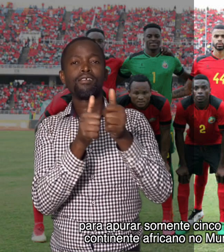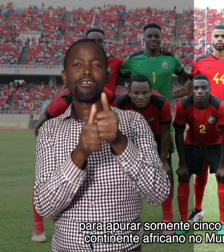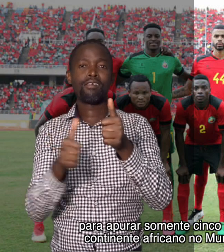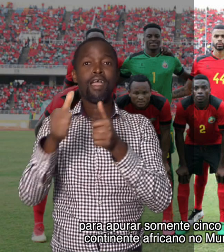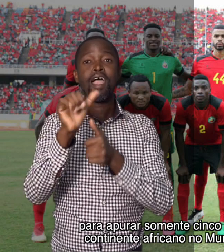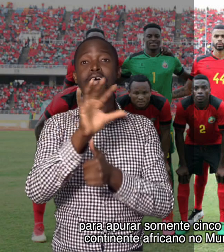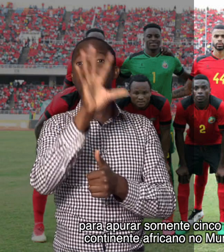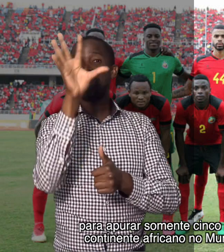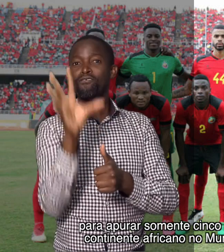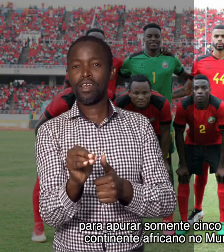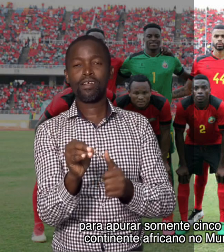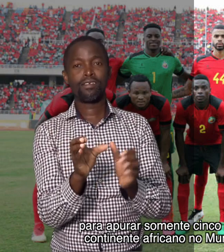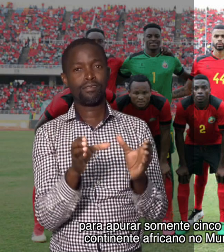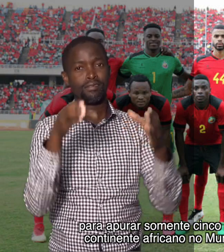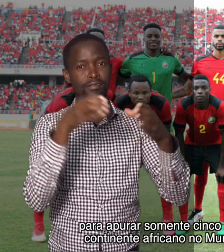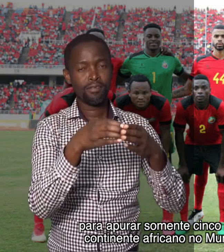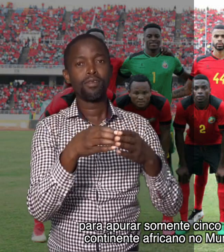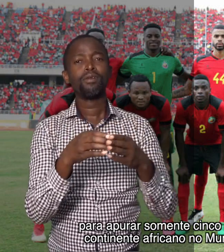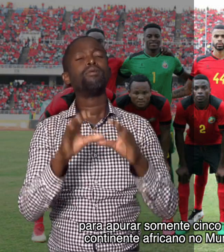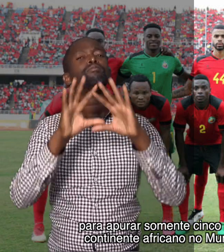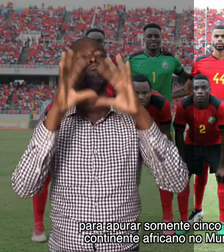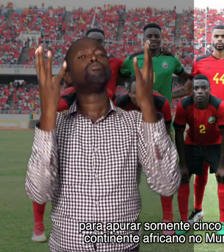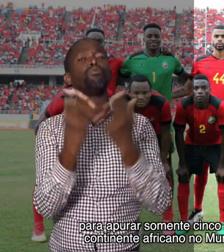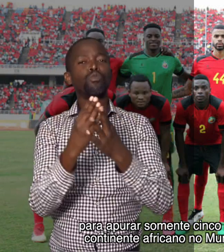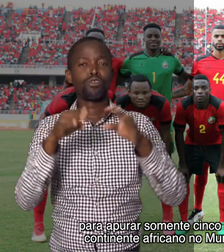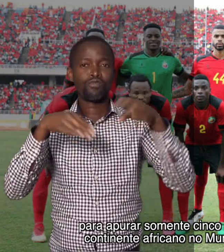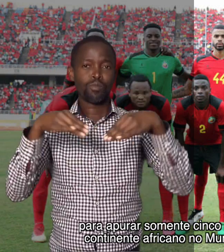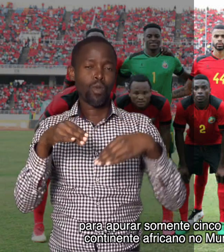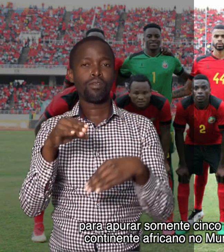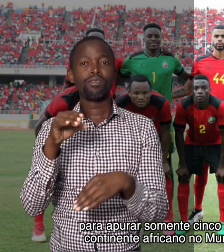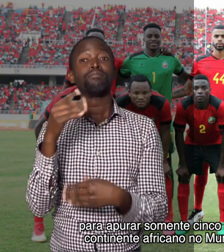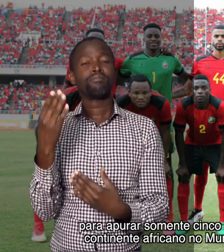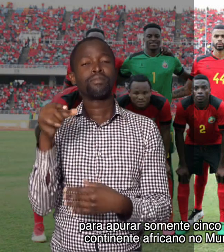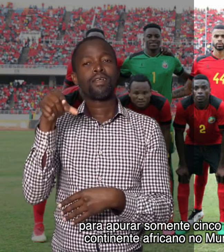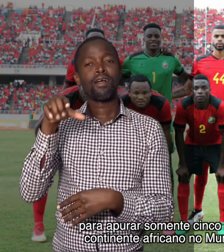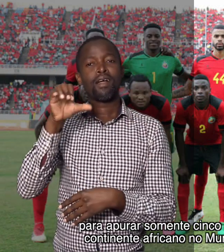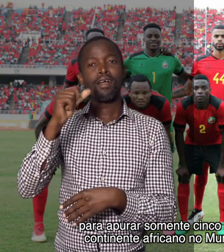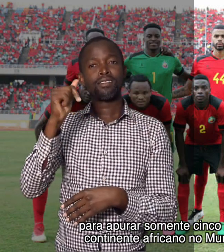Mundial 2022 a realizar-se no Qatar.